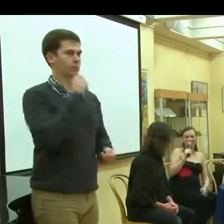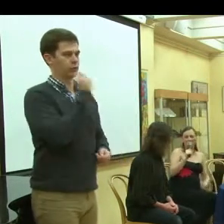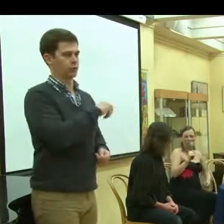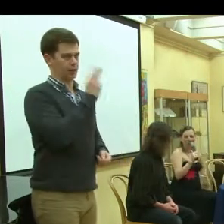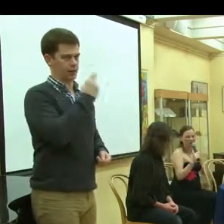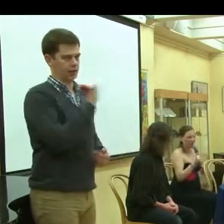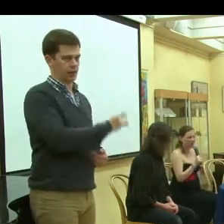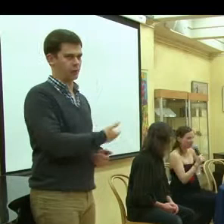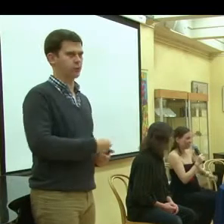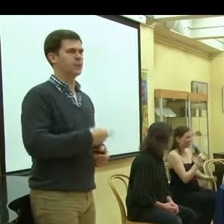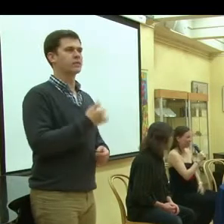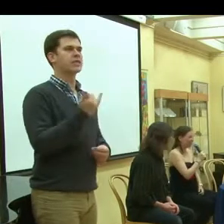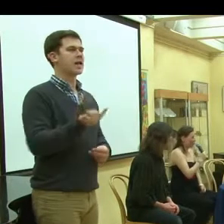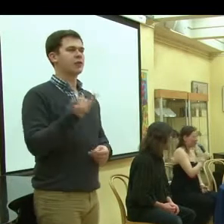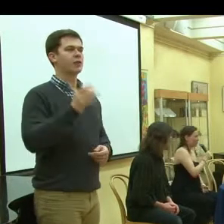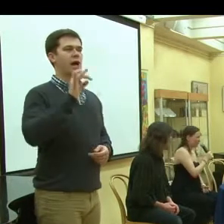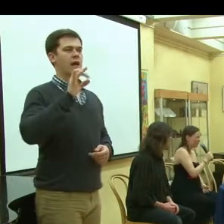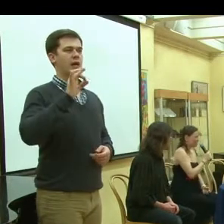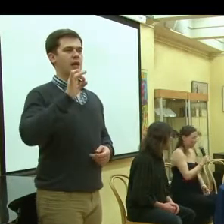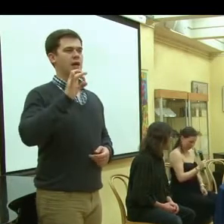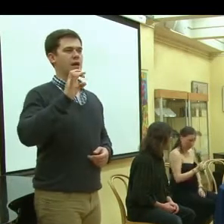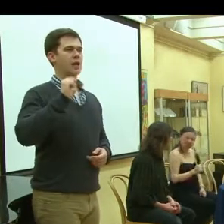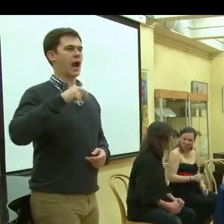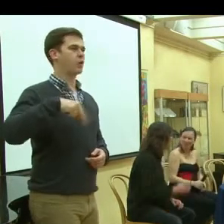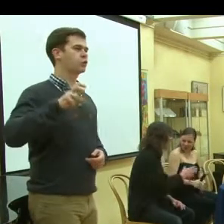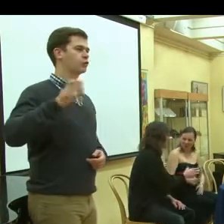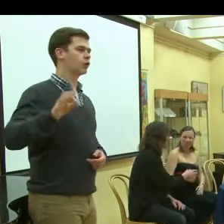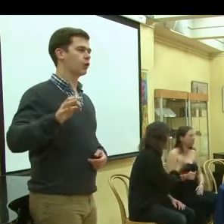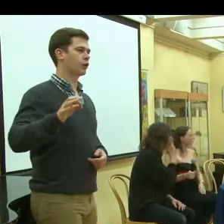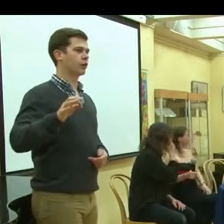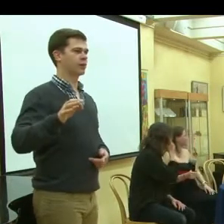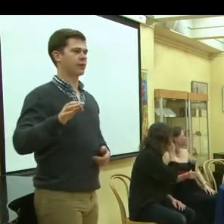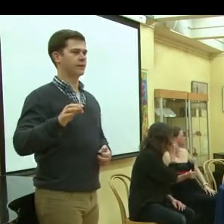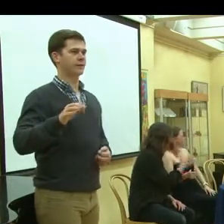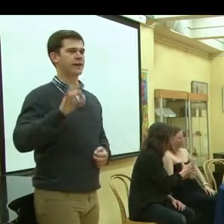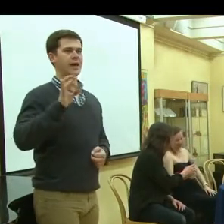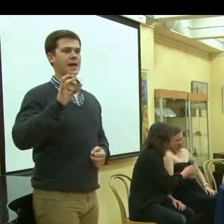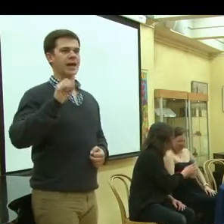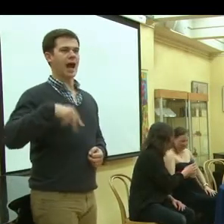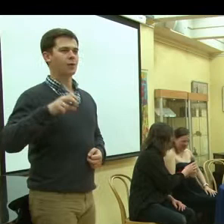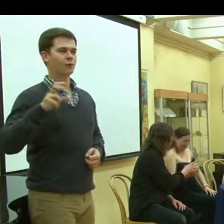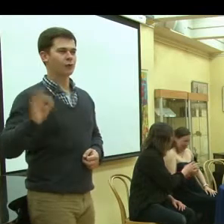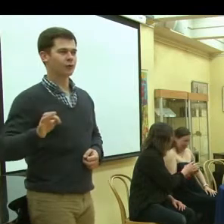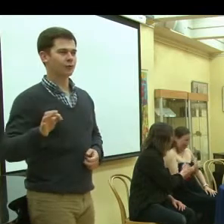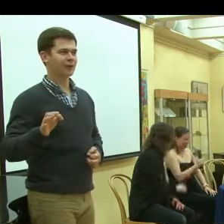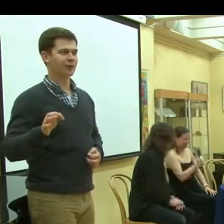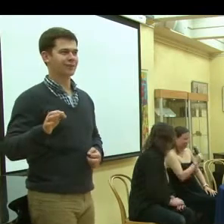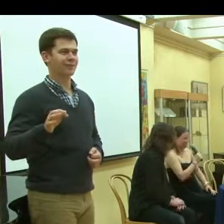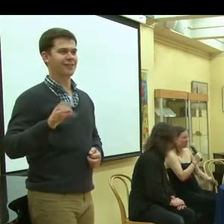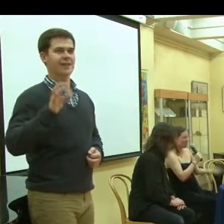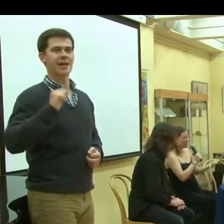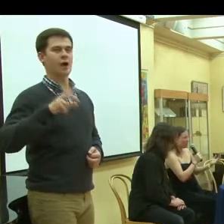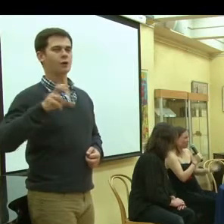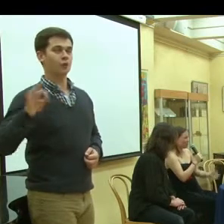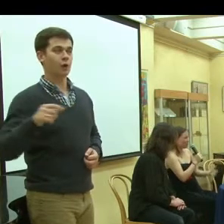groźni panowie z przedmieścia gdzieś tam z tego miejsca, jak nie musi to panie spadło. Por eso es que es muy agresivo. A nada siempre con un cuchillo